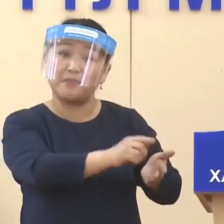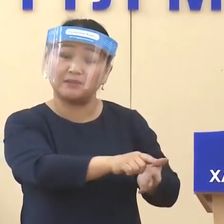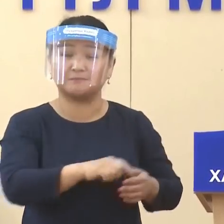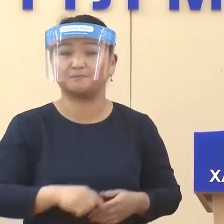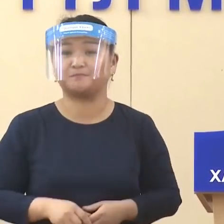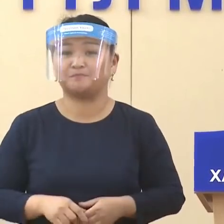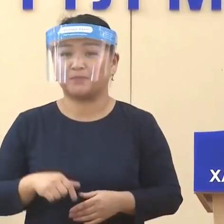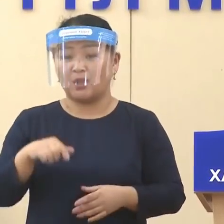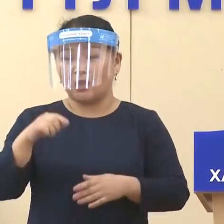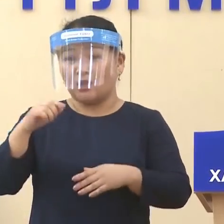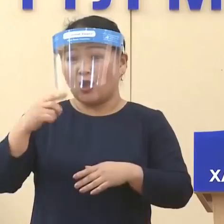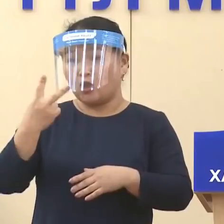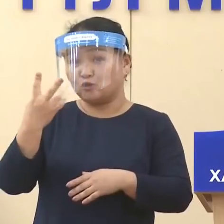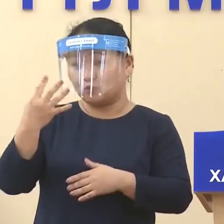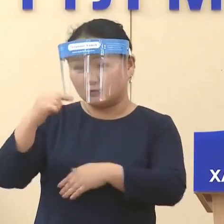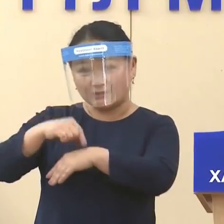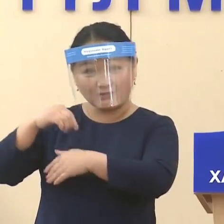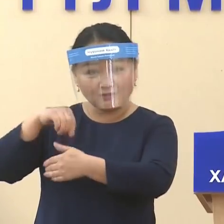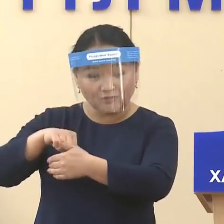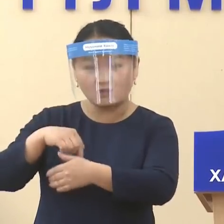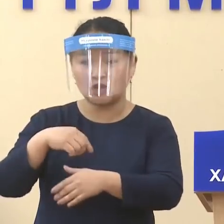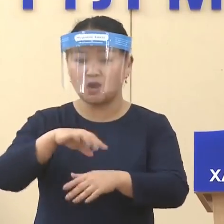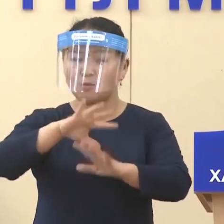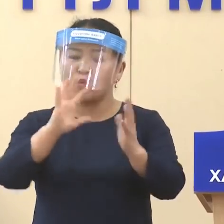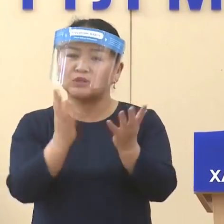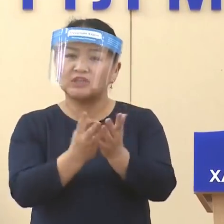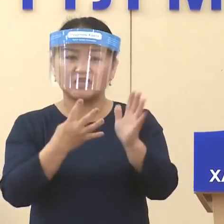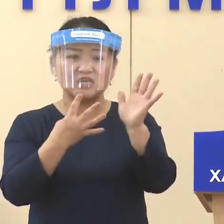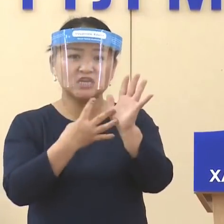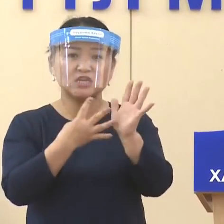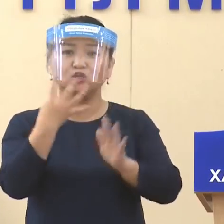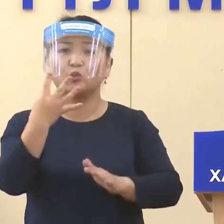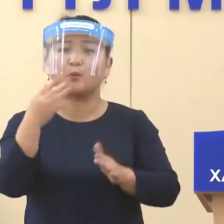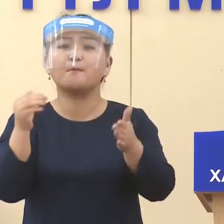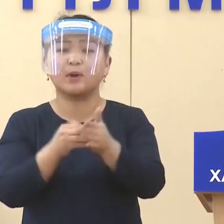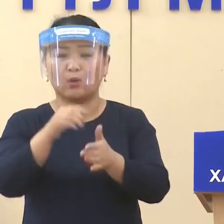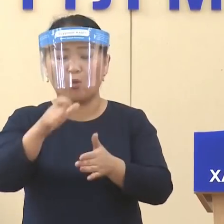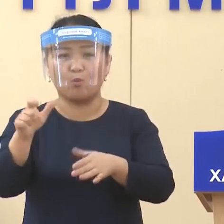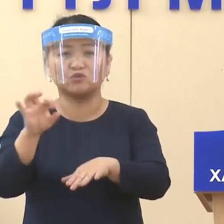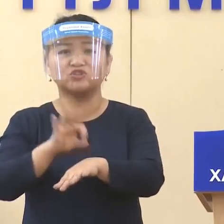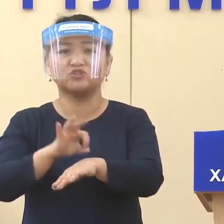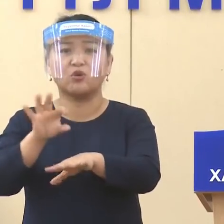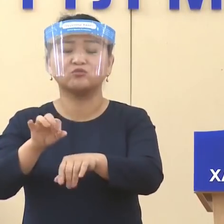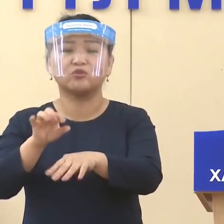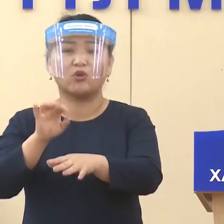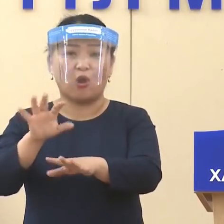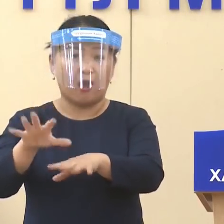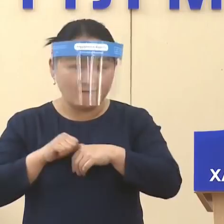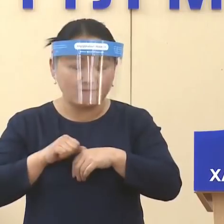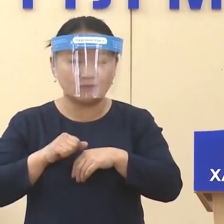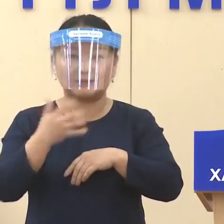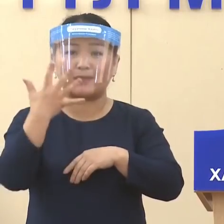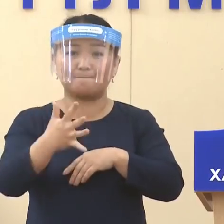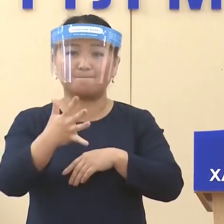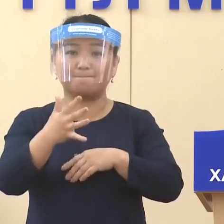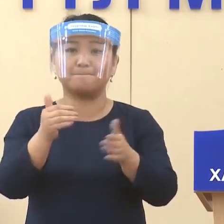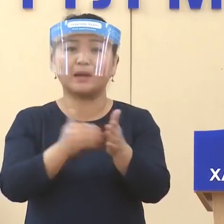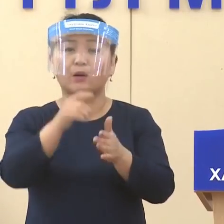сүүлийн 24 цагт дэлхийд дахин 94 мянган хүн шинээр энэ өвчний халдвар авч 5000 гаруй хүн нас барсан